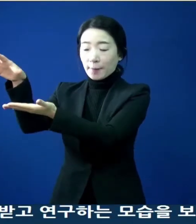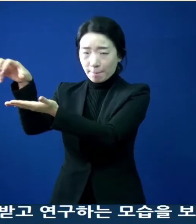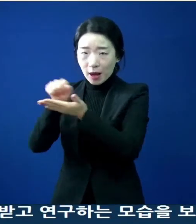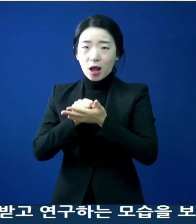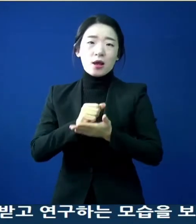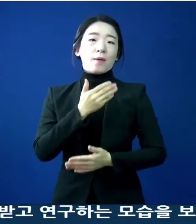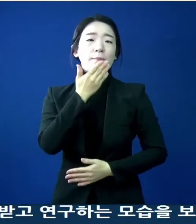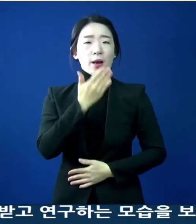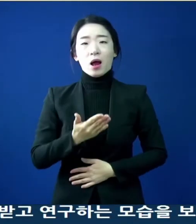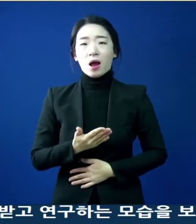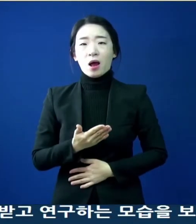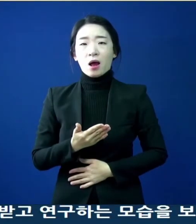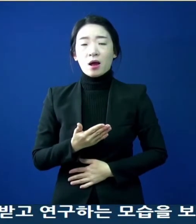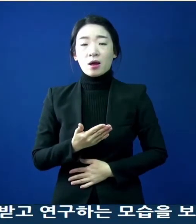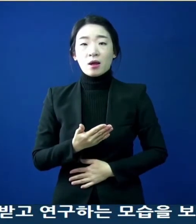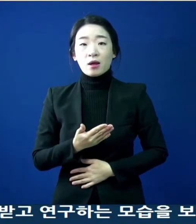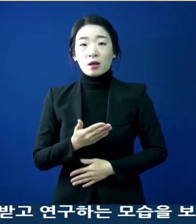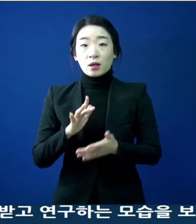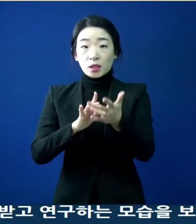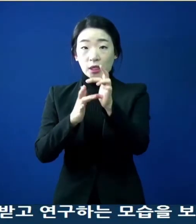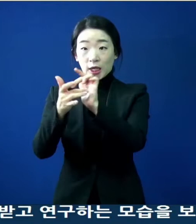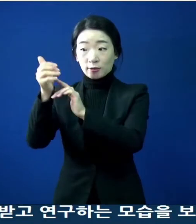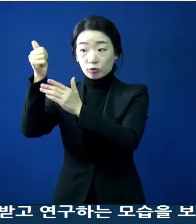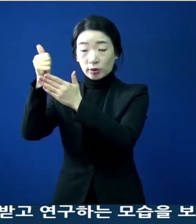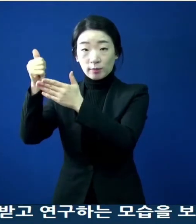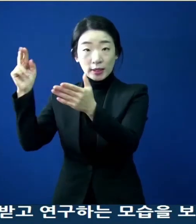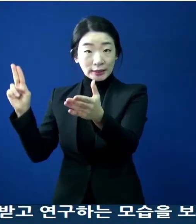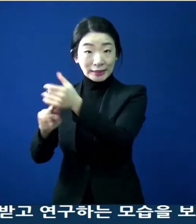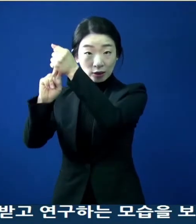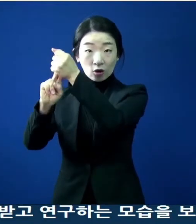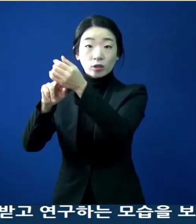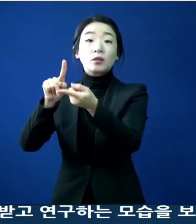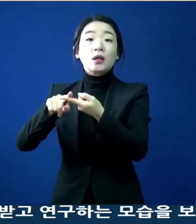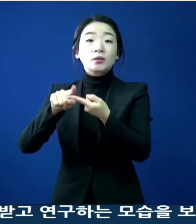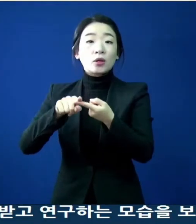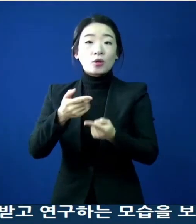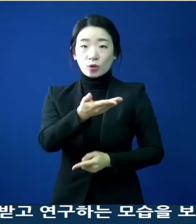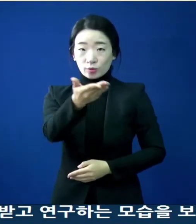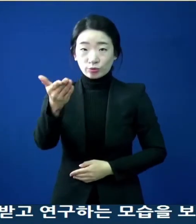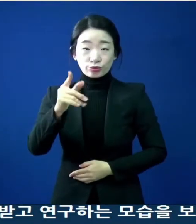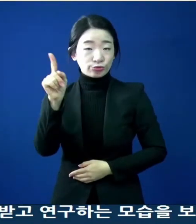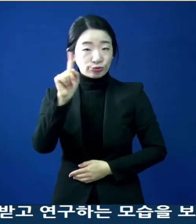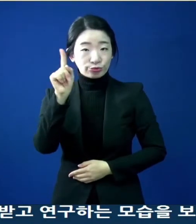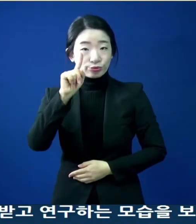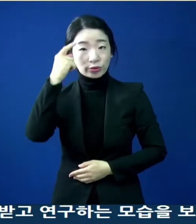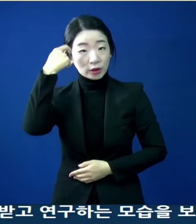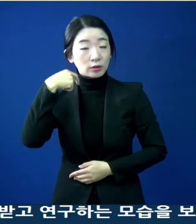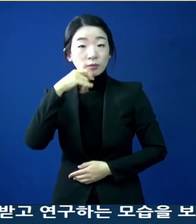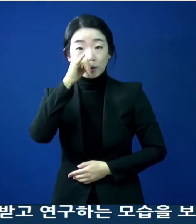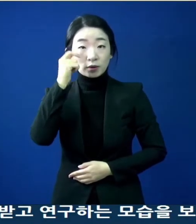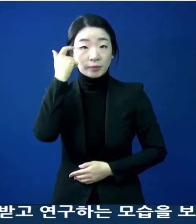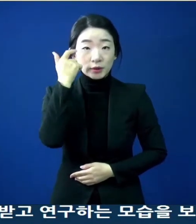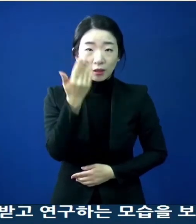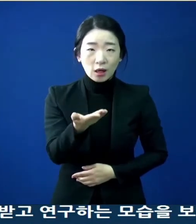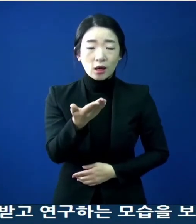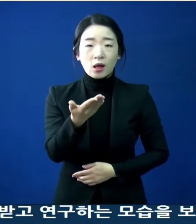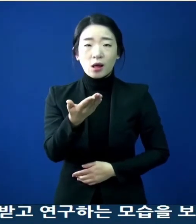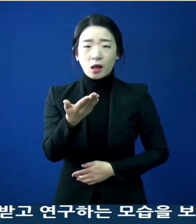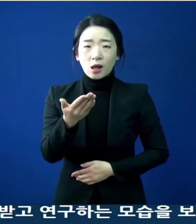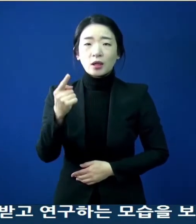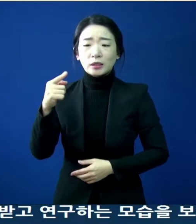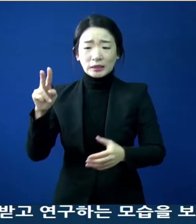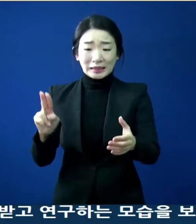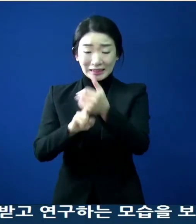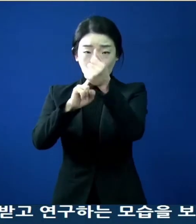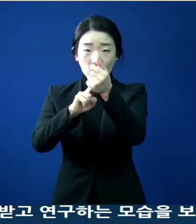수 있다는 것이죠. 예수님이 행한 기적에 대해서 여러분은 어떠십니까? 그 기적이 과학적으로 증명되어지기 때문에,